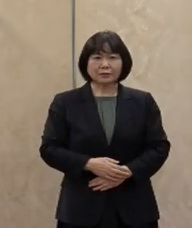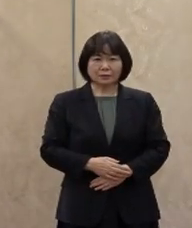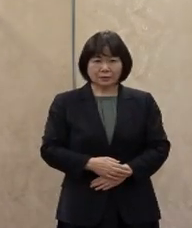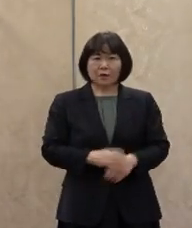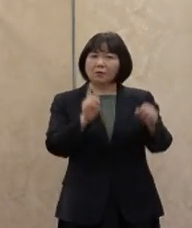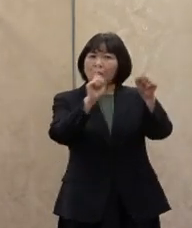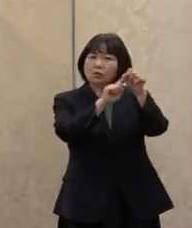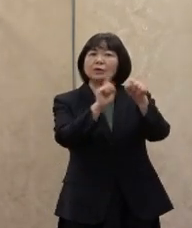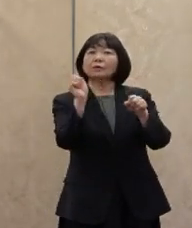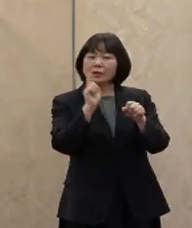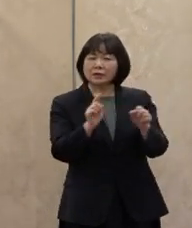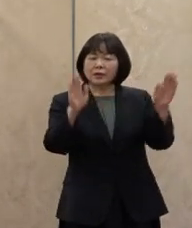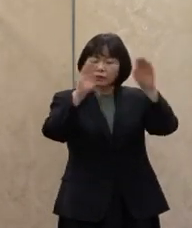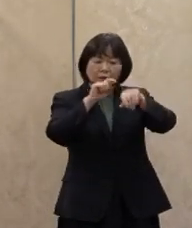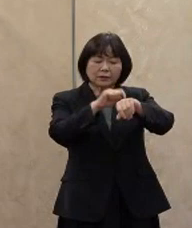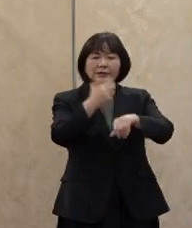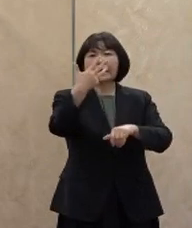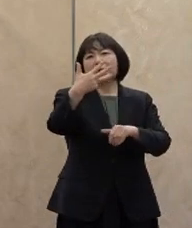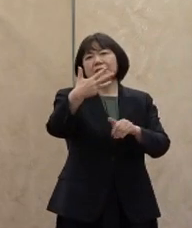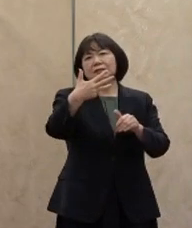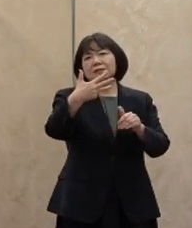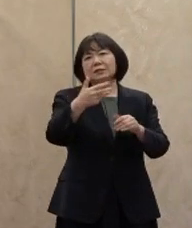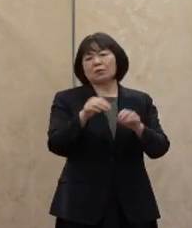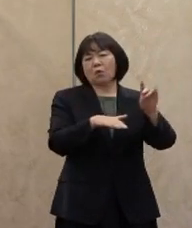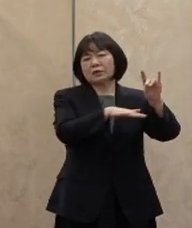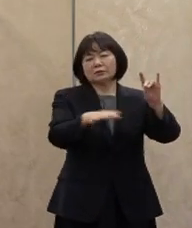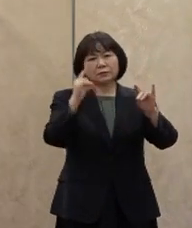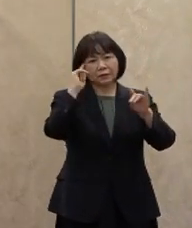一つの、基準になっています。